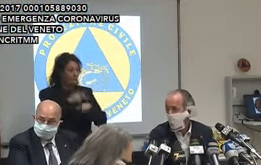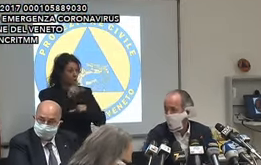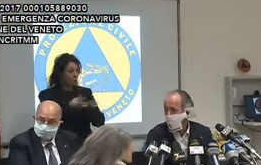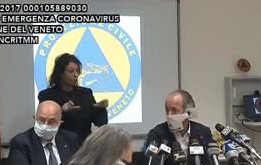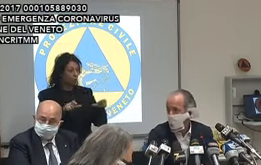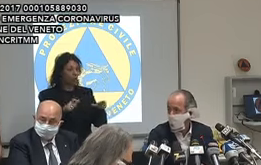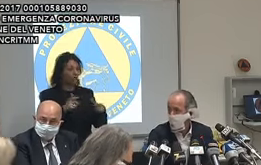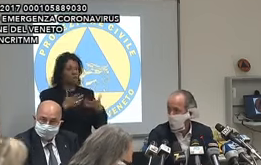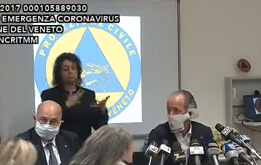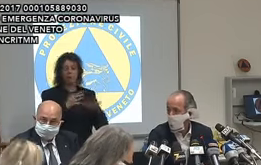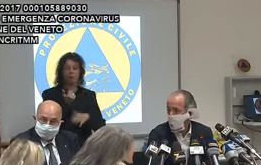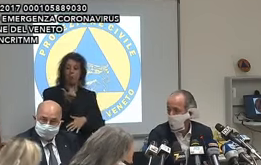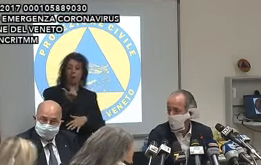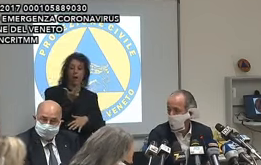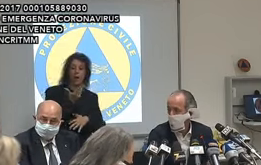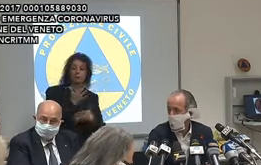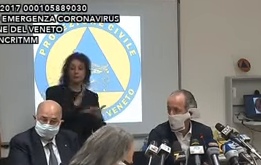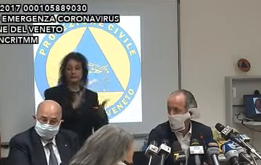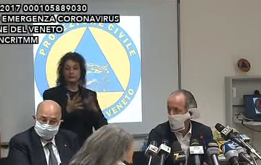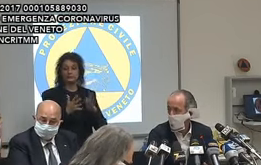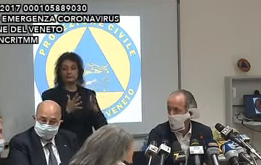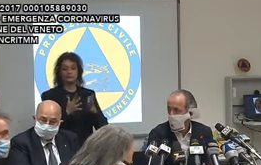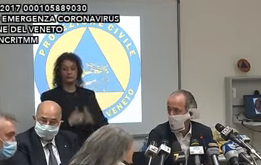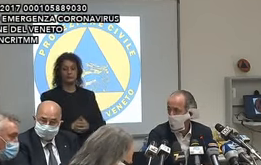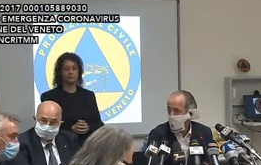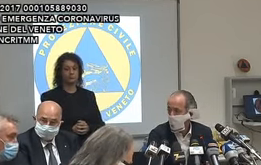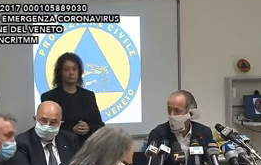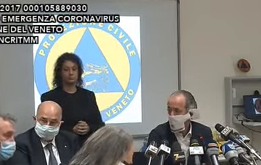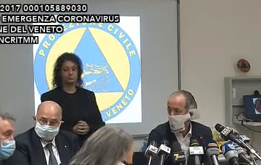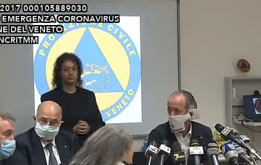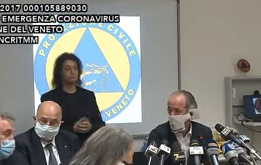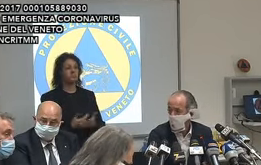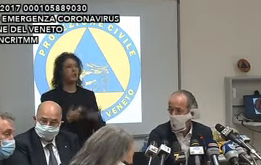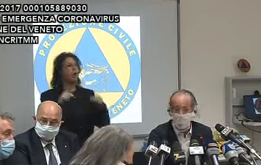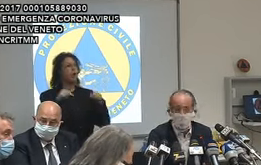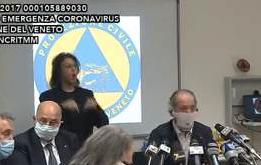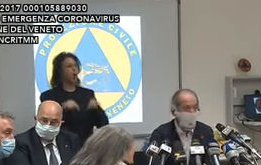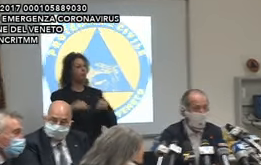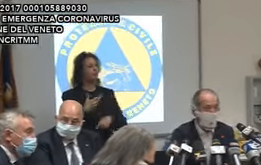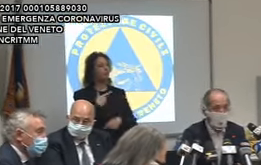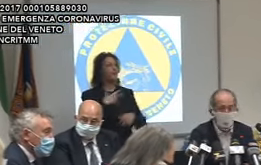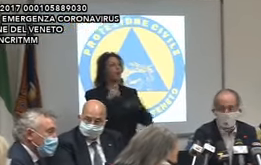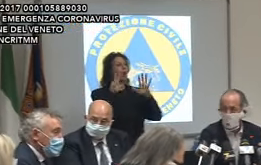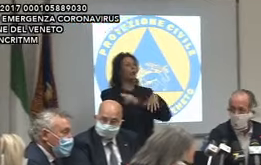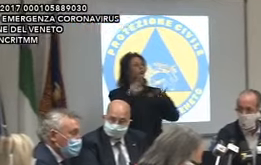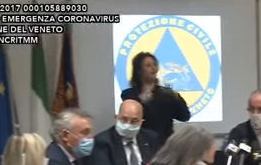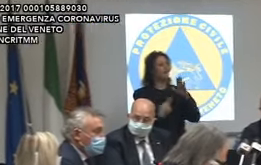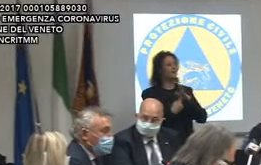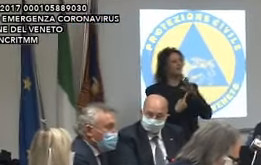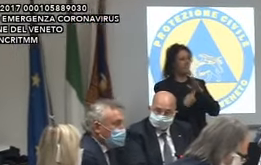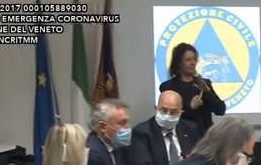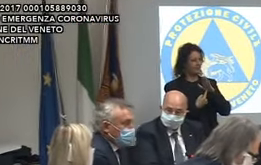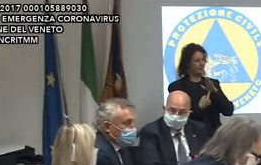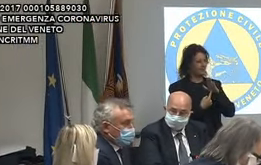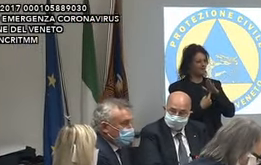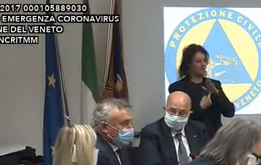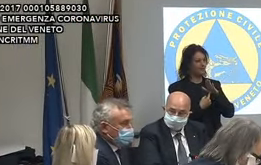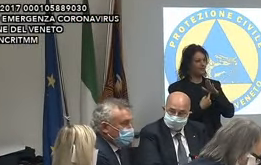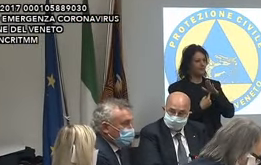il differenziale oggi rispetto a domani. Oggi abbiamo 8.000 dipendenti e